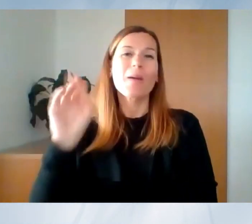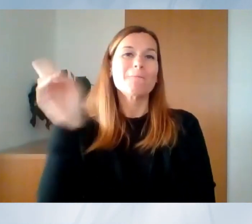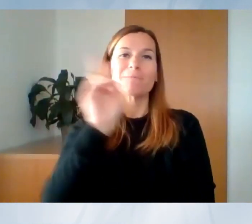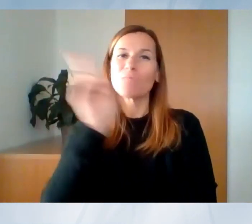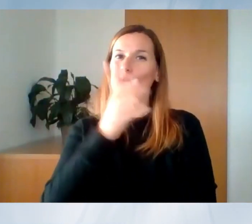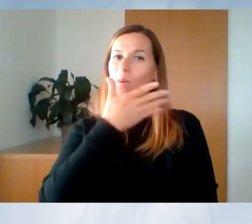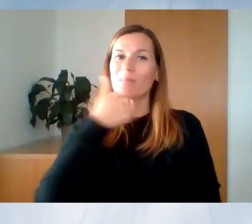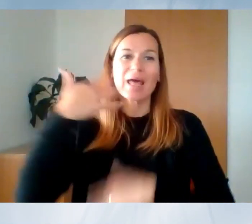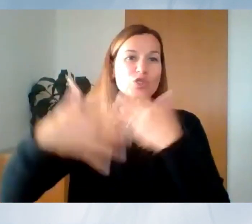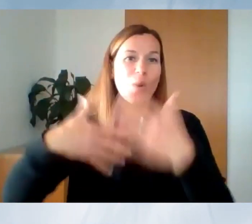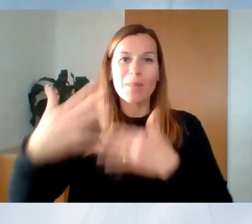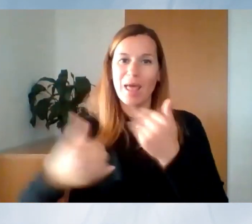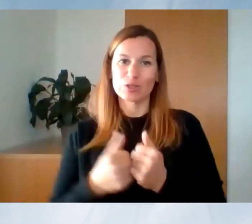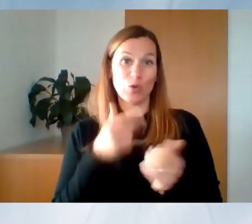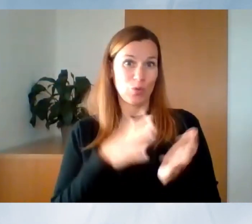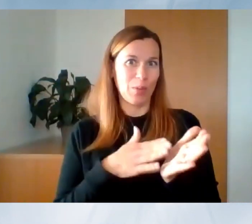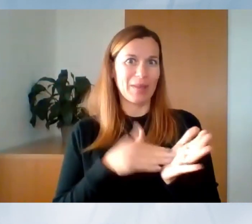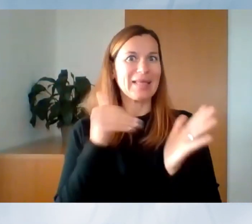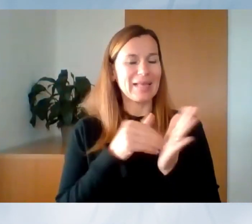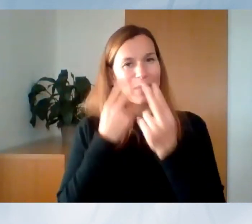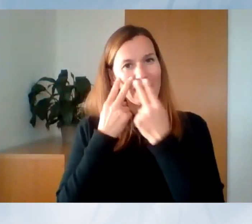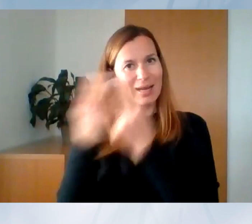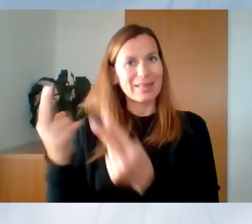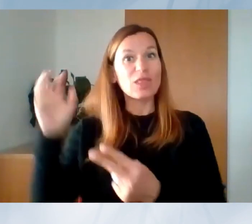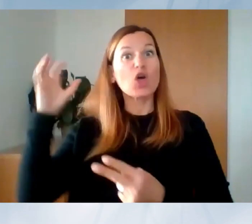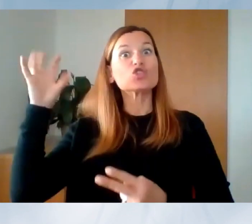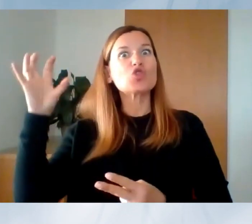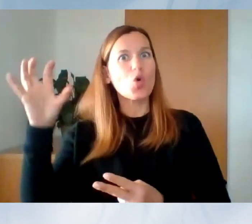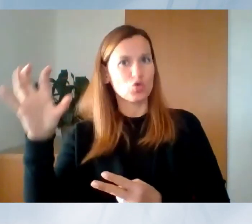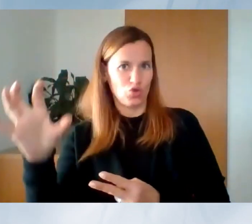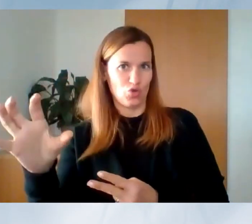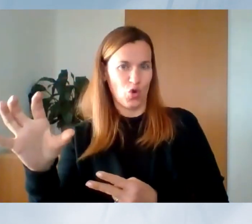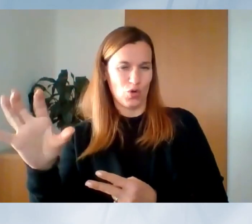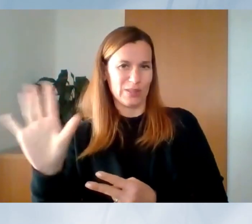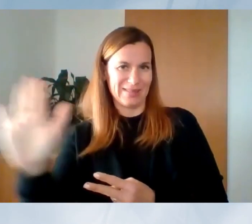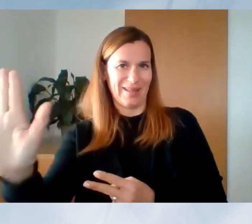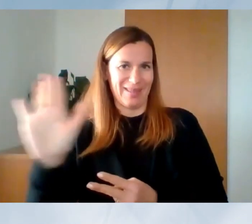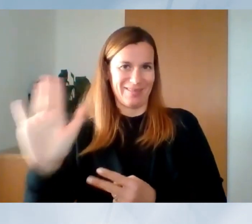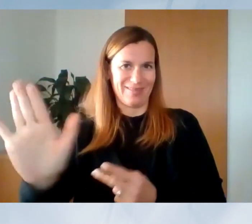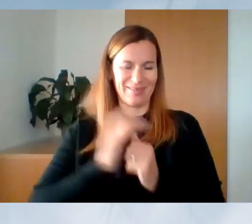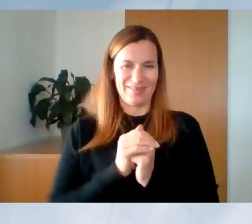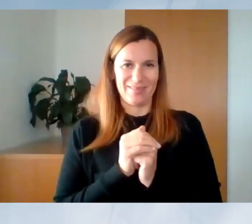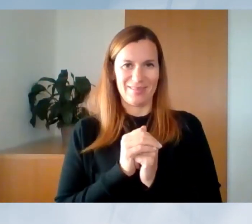enega oblačka tukaj čez okno, glejte, sončno stran gledam.